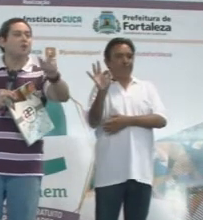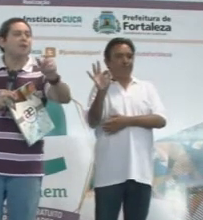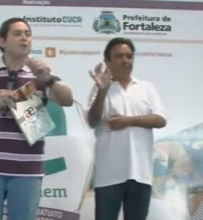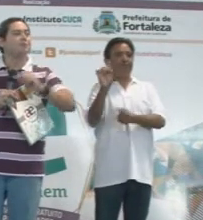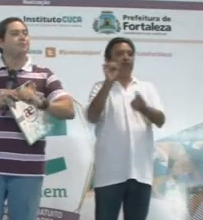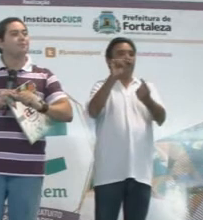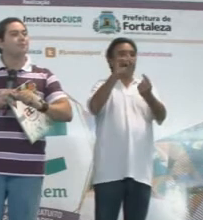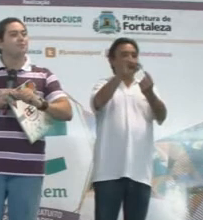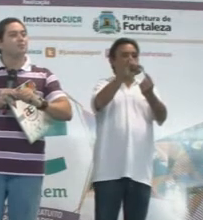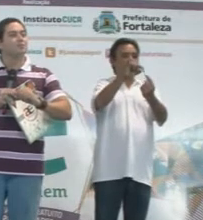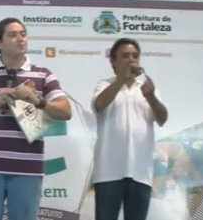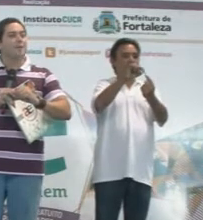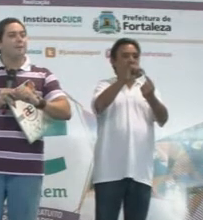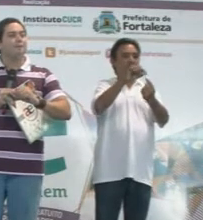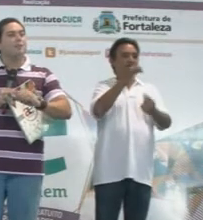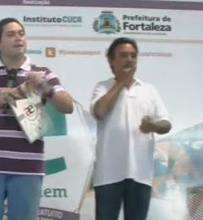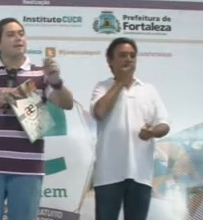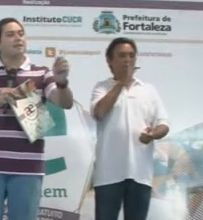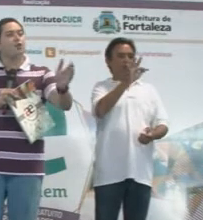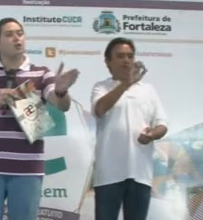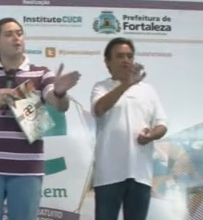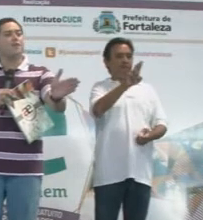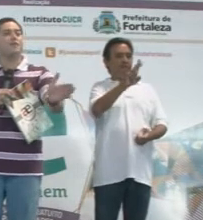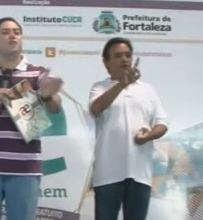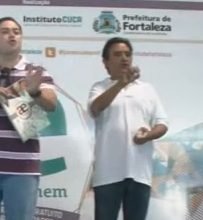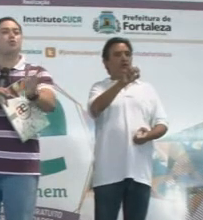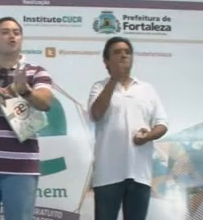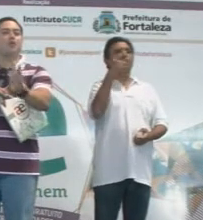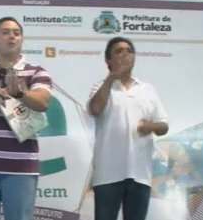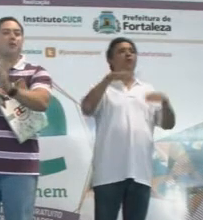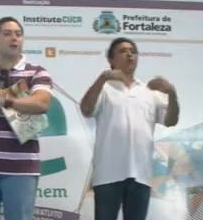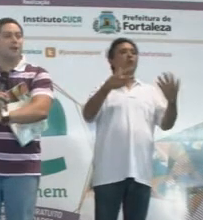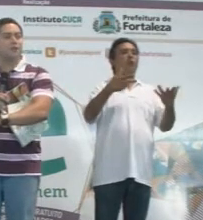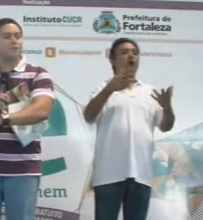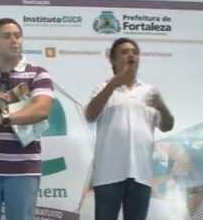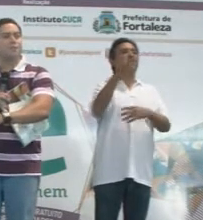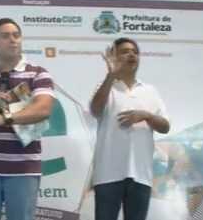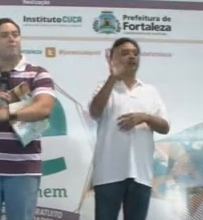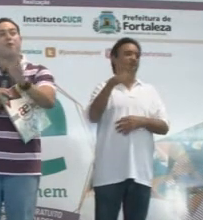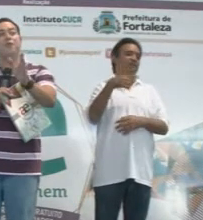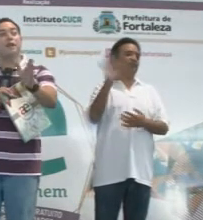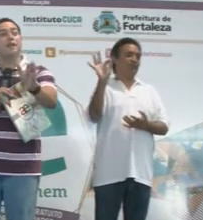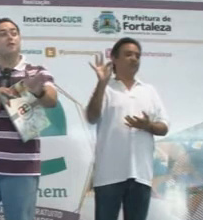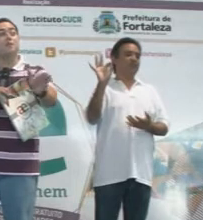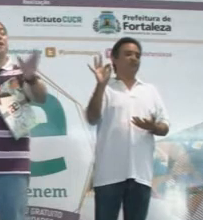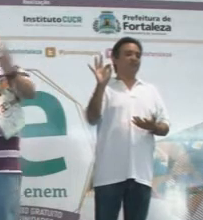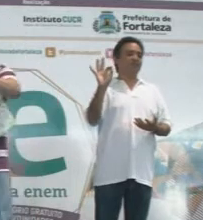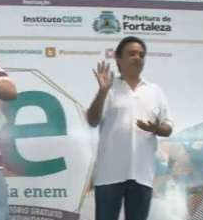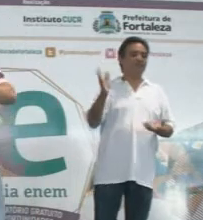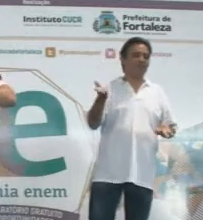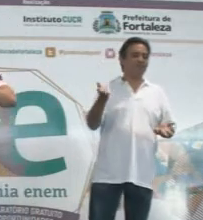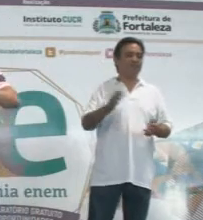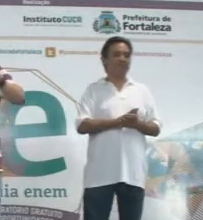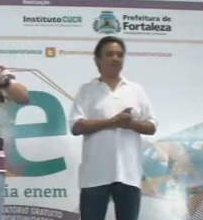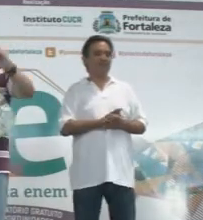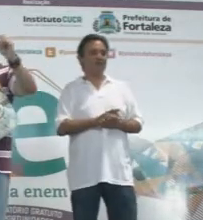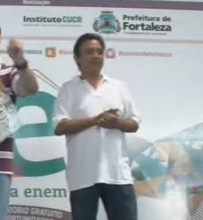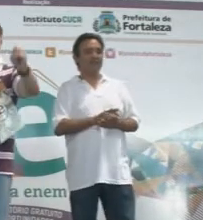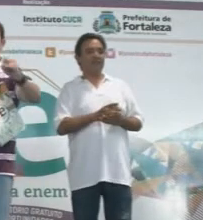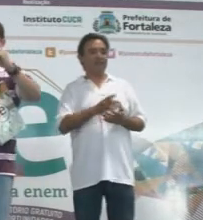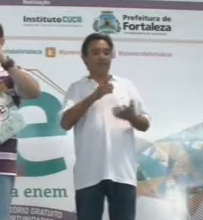nem diz no livro, tá? Mas é tudo que você escuta sobre feudalismo é o feudalismo francês, porque